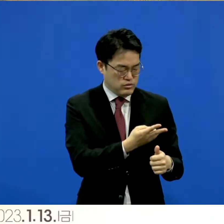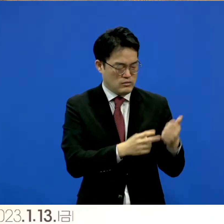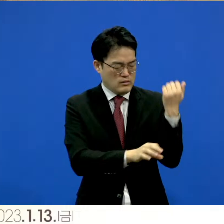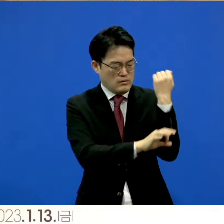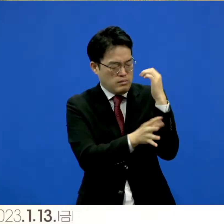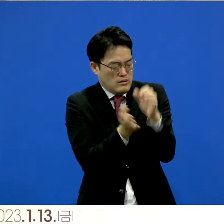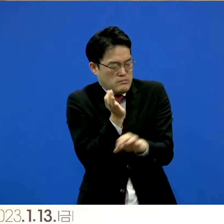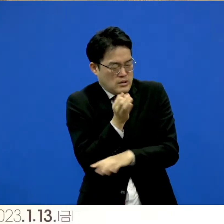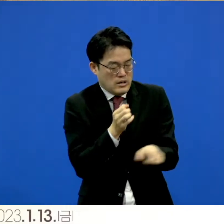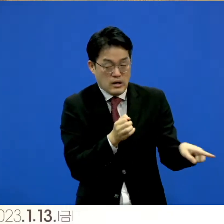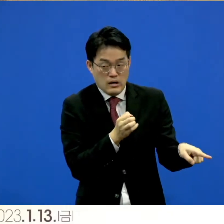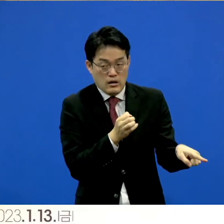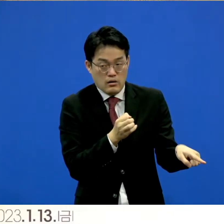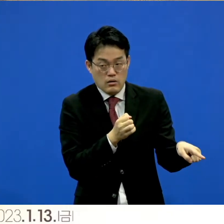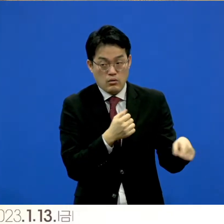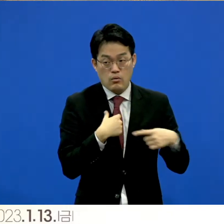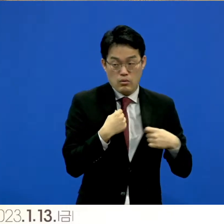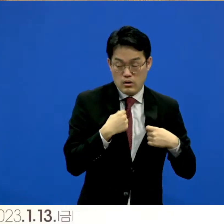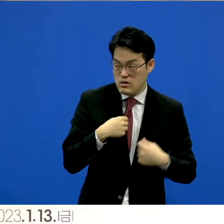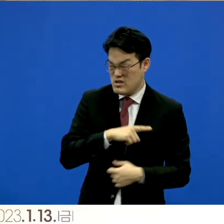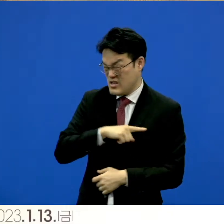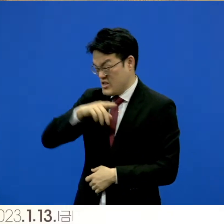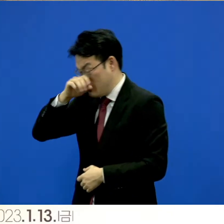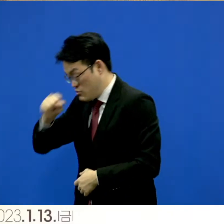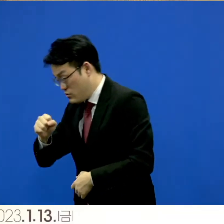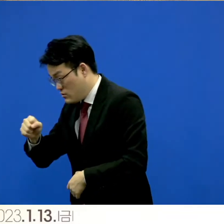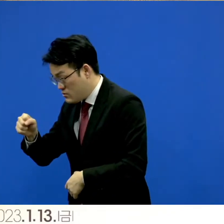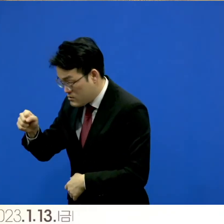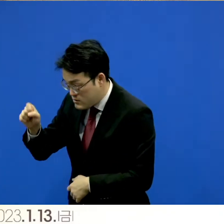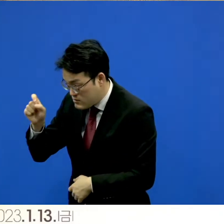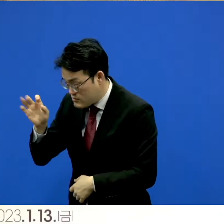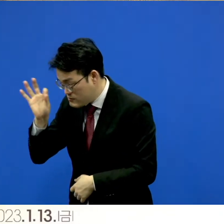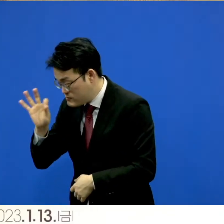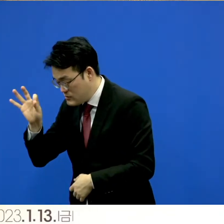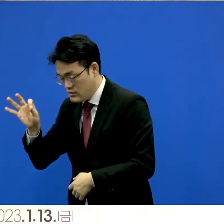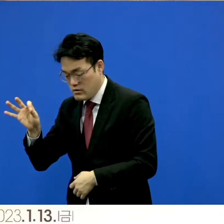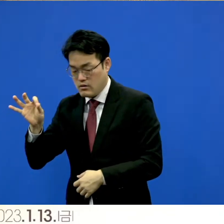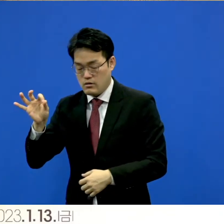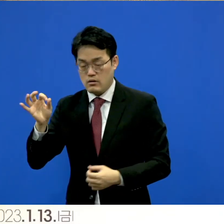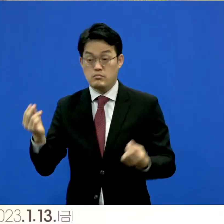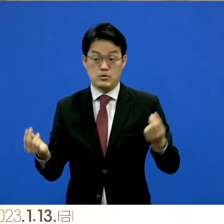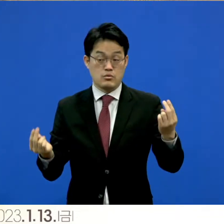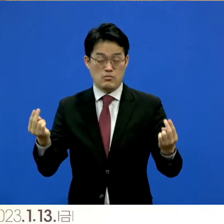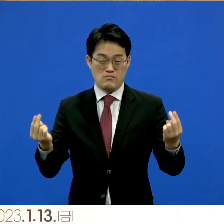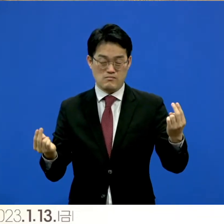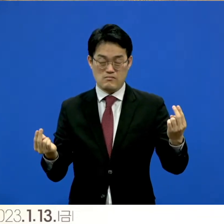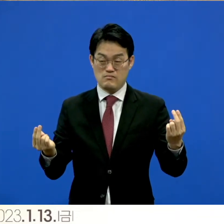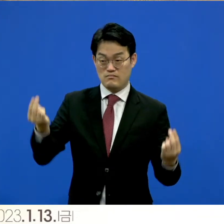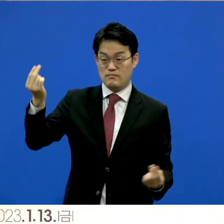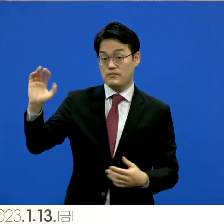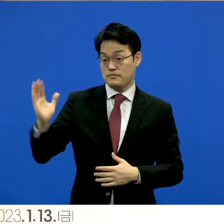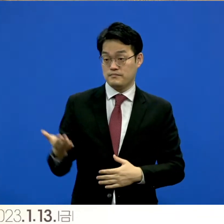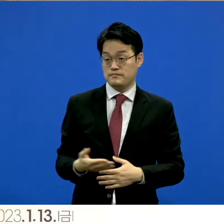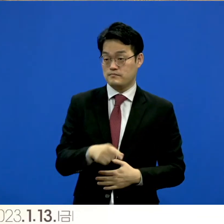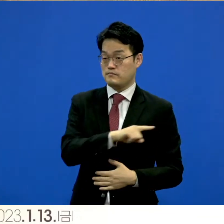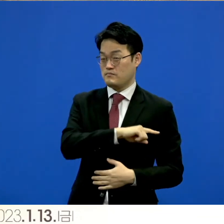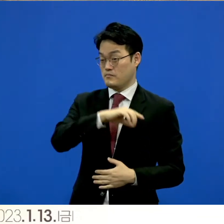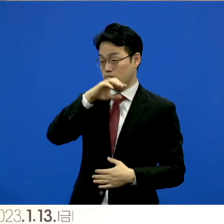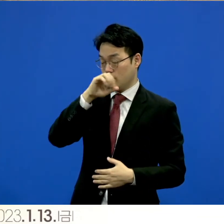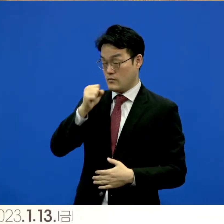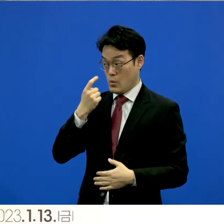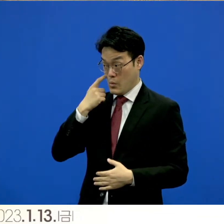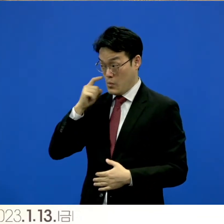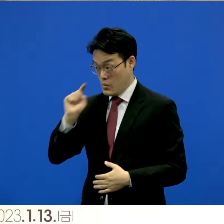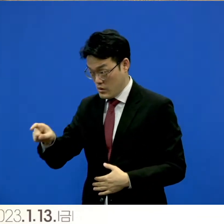제일 좋다는 것은 눈에 띌 만한 좋은 옷, 또 어떤 번역에서는 최초의